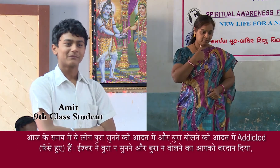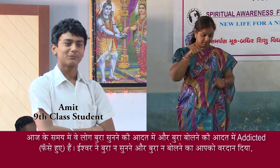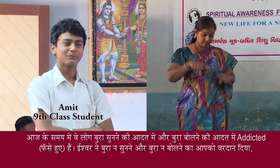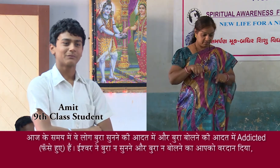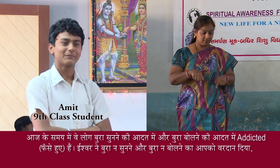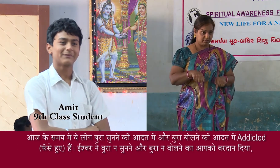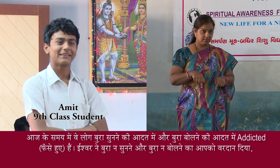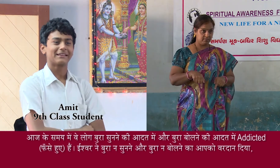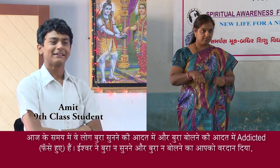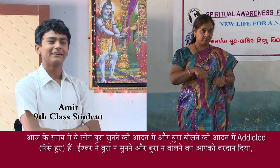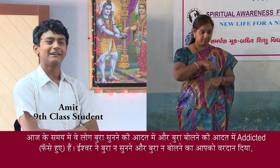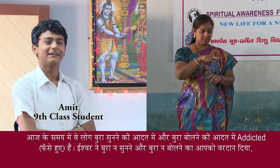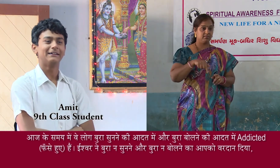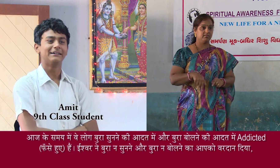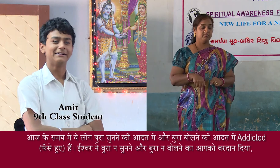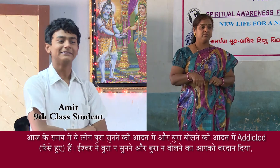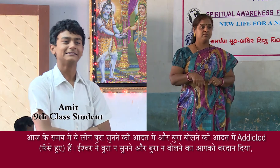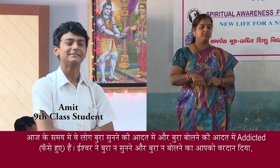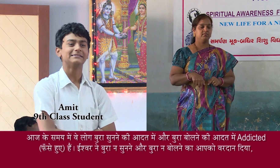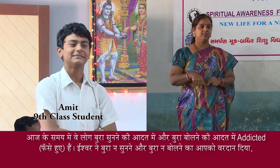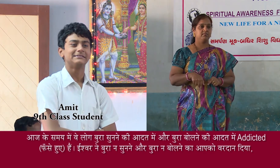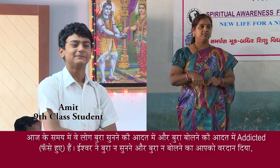आज के समय में वे लोग बुरा सुनने की